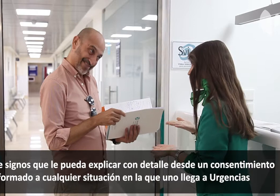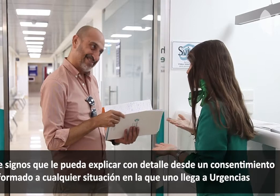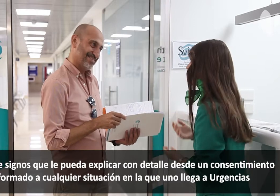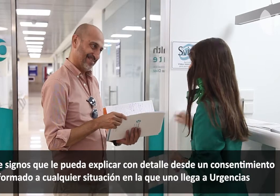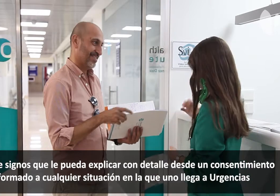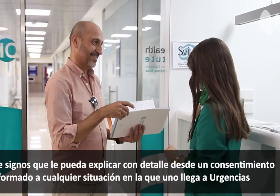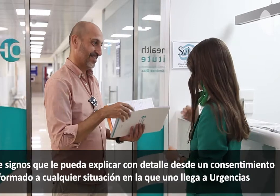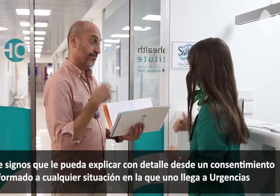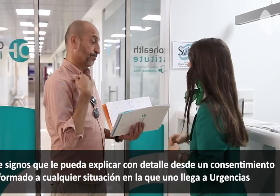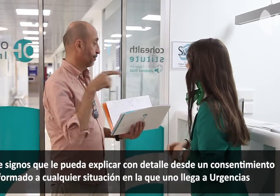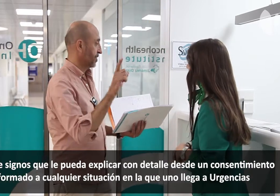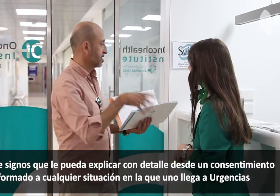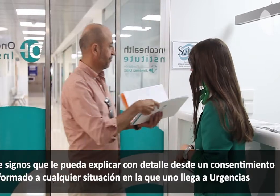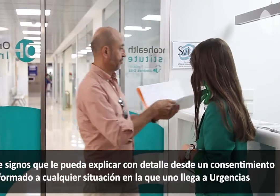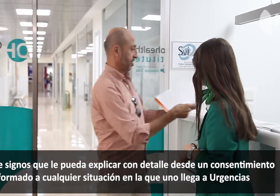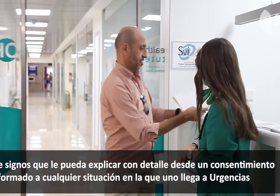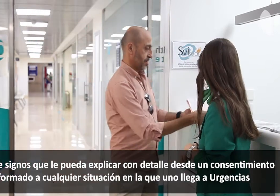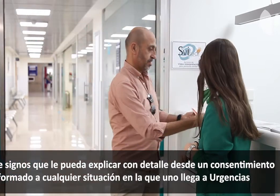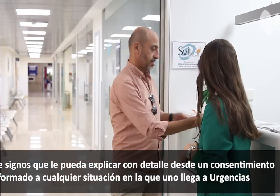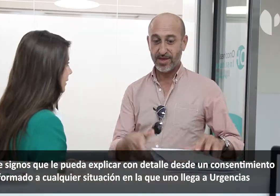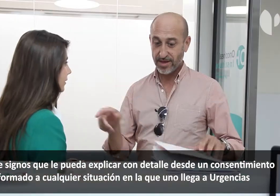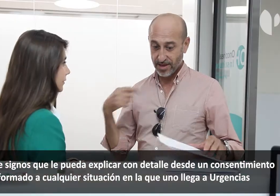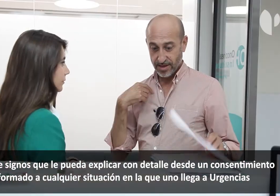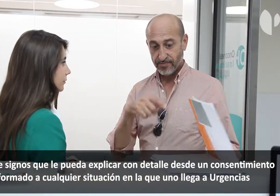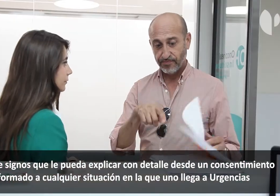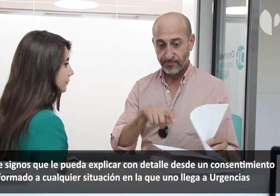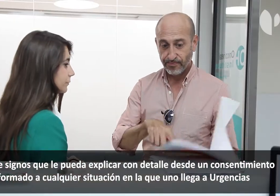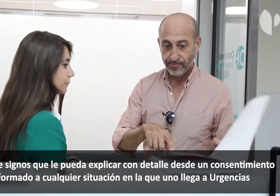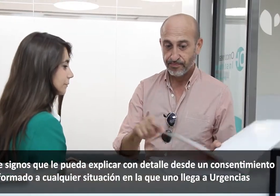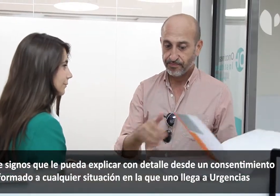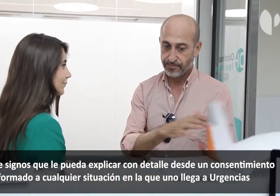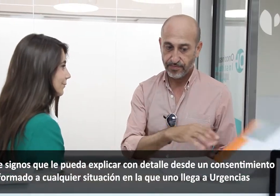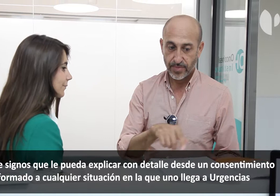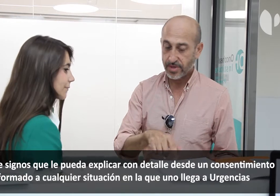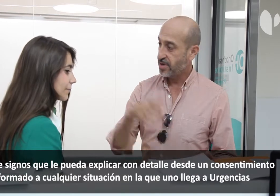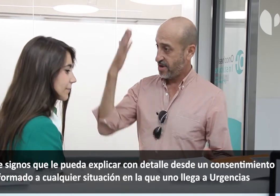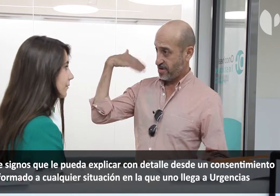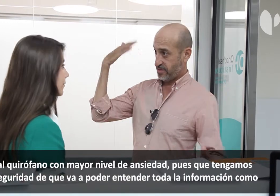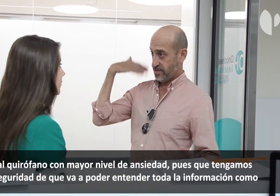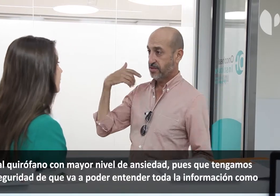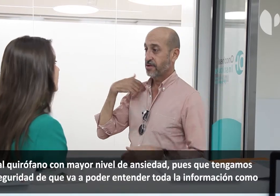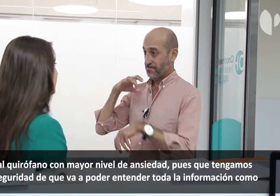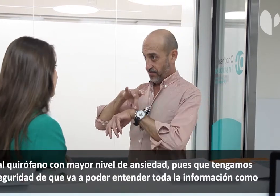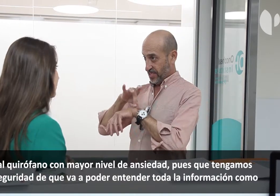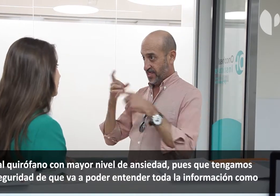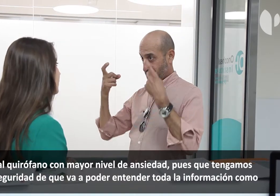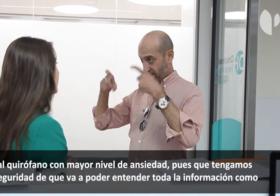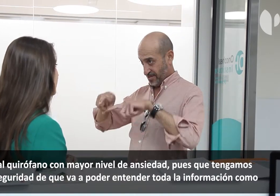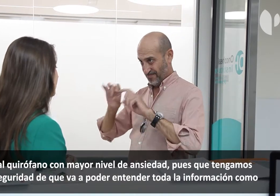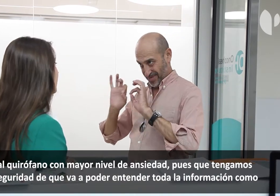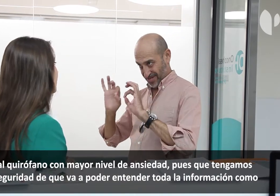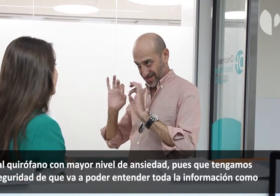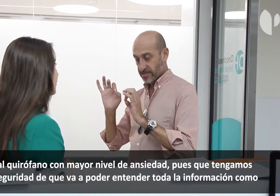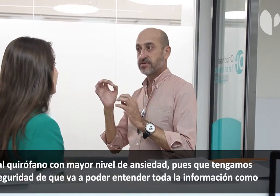de signos que le pueda explicar con detalle, desde un consentimiento informado, a cualquier situación en la que uno llega a urgencias o al quirófano con mayor